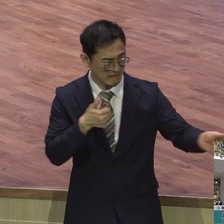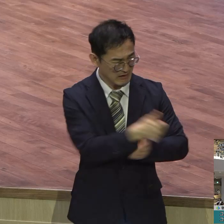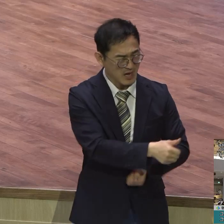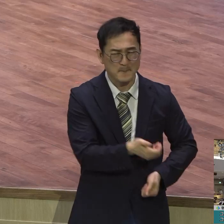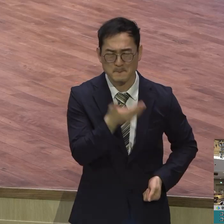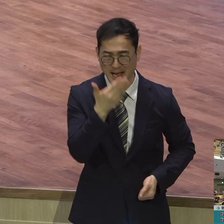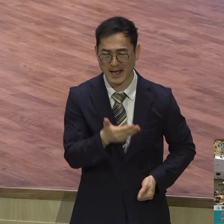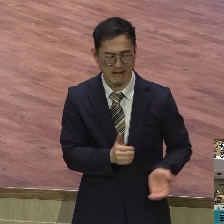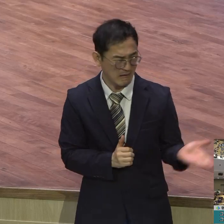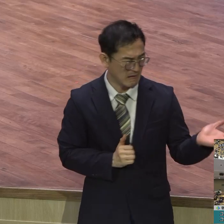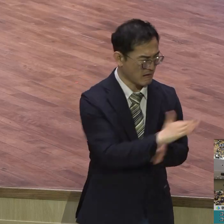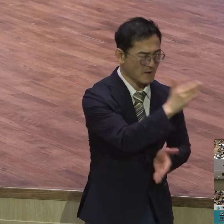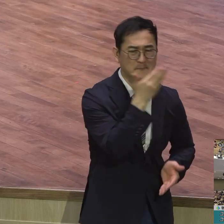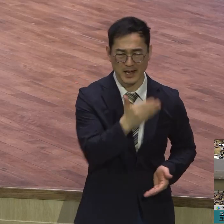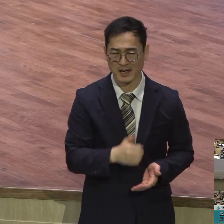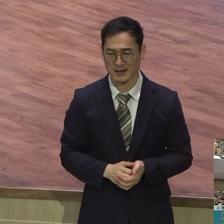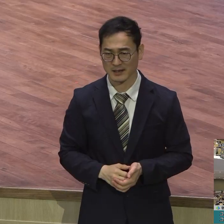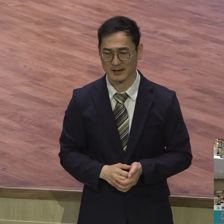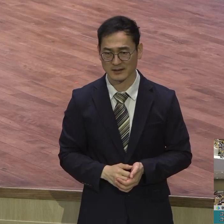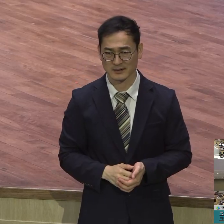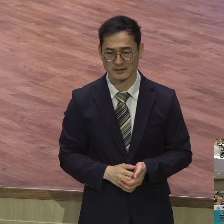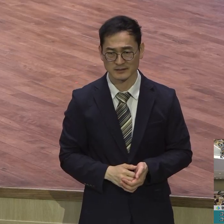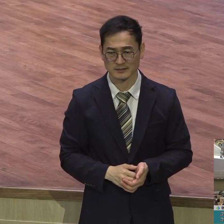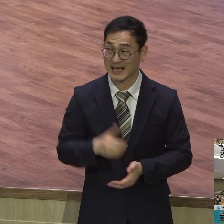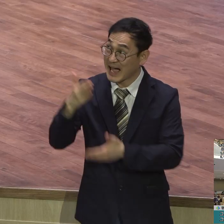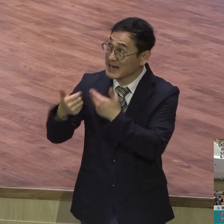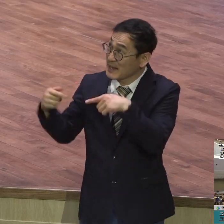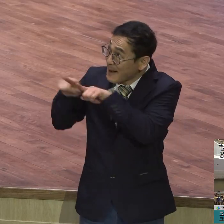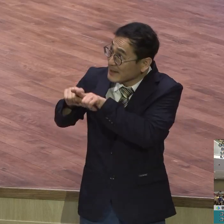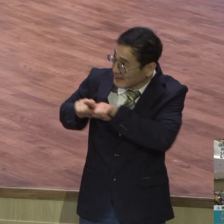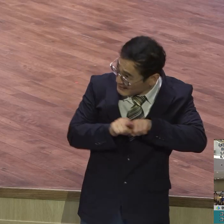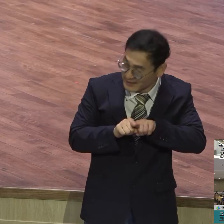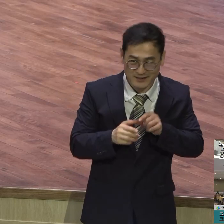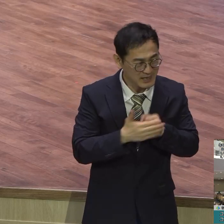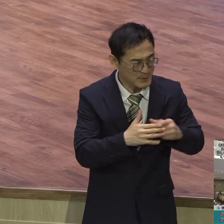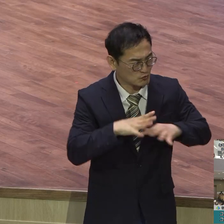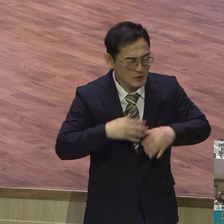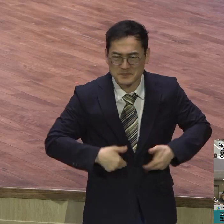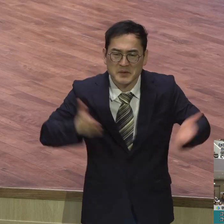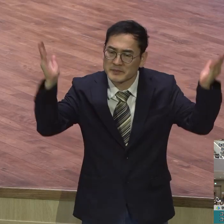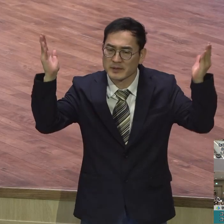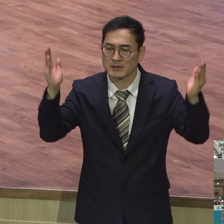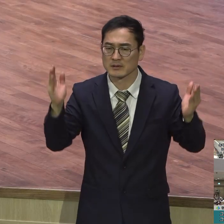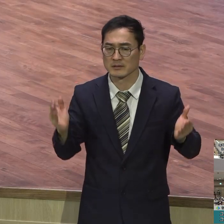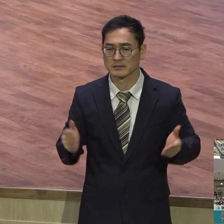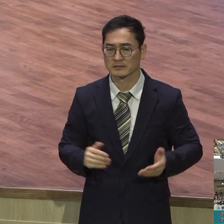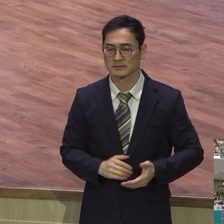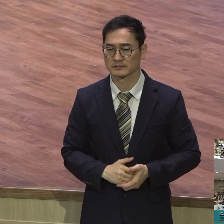그들에게 떠났고 여호와는 우리와 함께 하시느니라 그들을 두려워하지 그들을 말지니라 하나